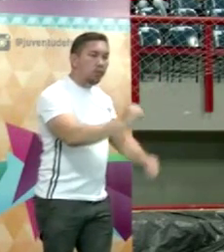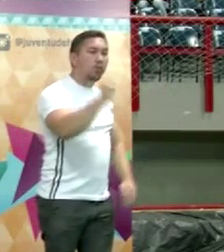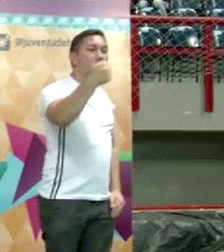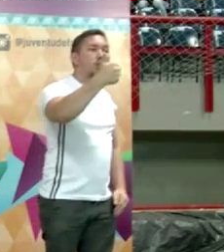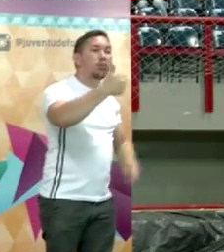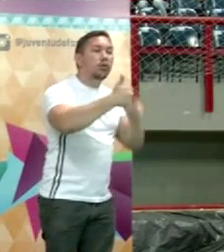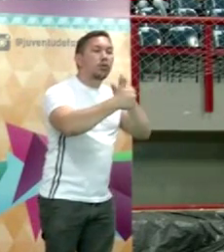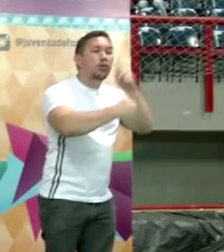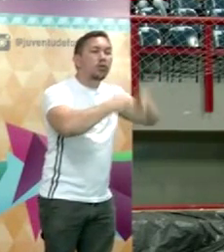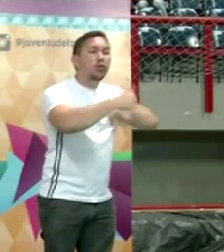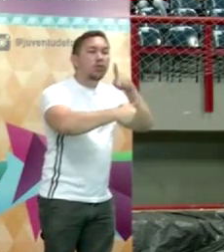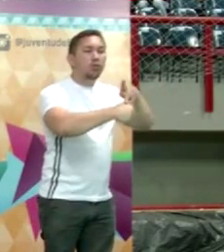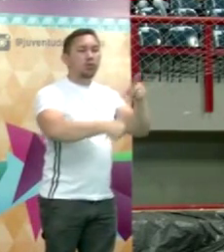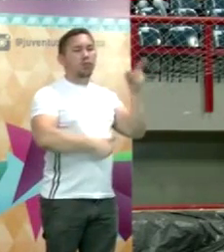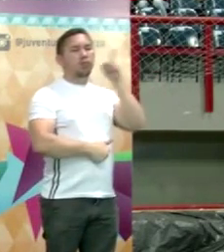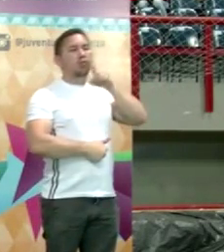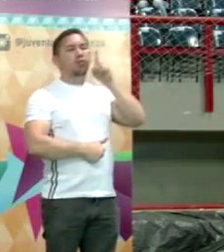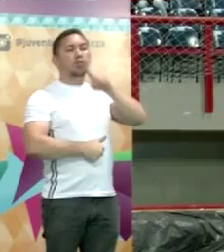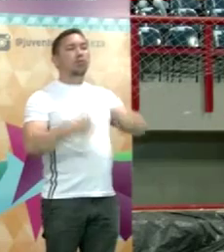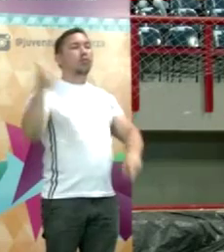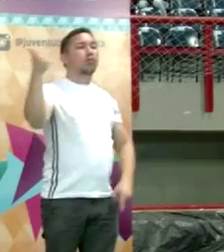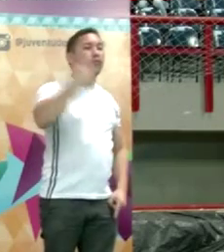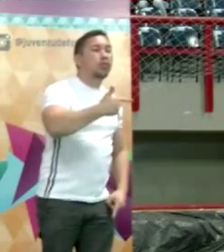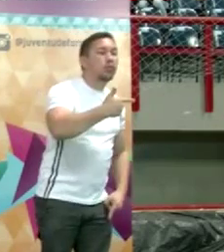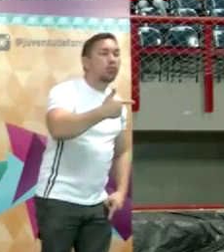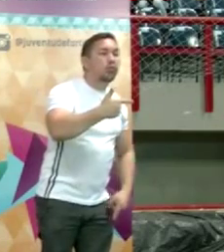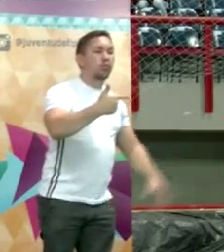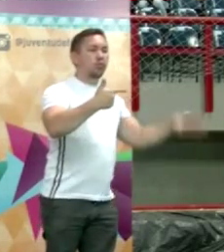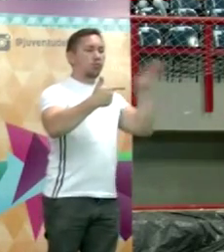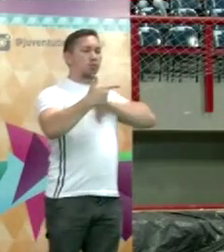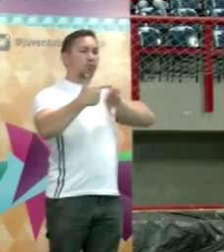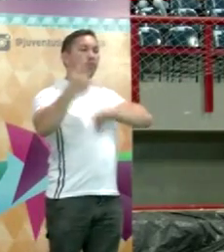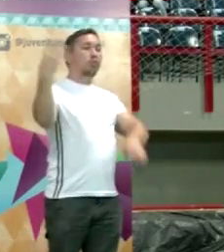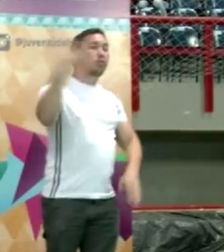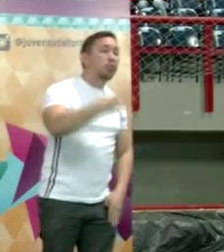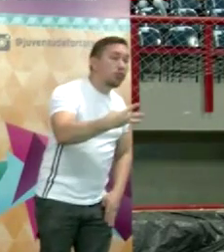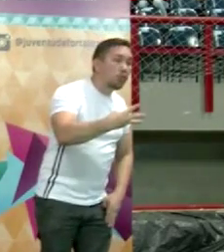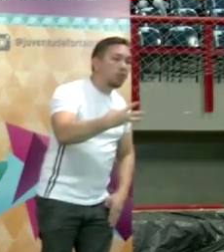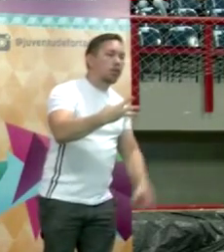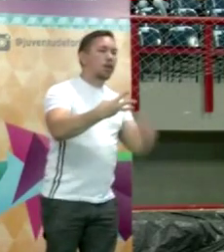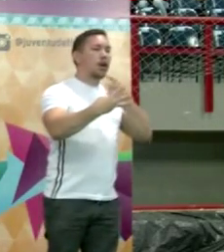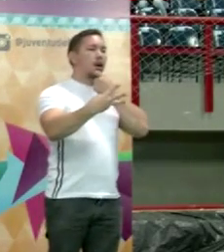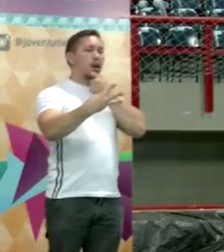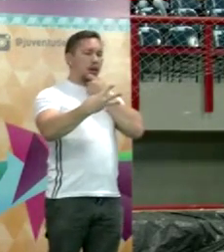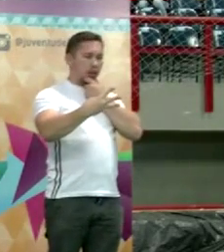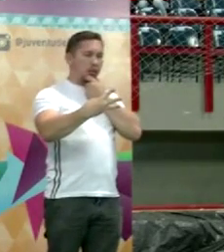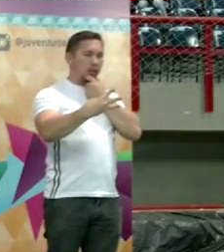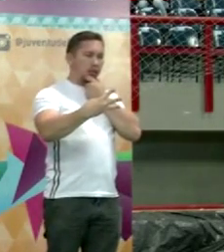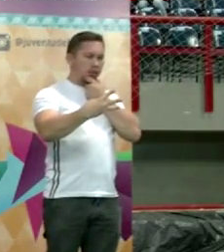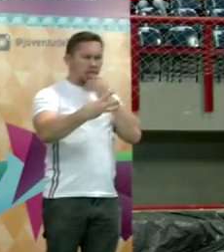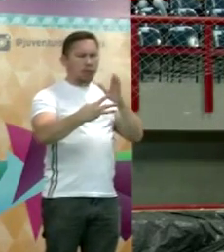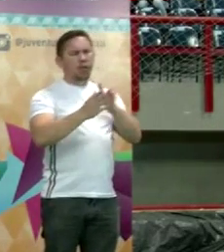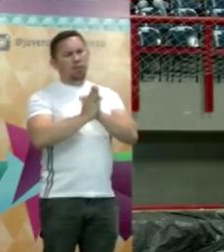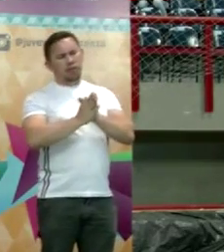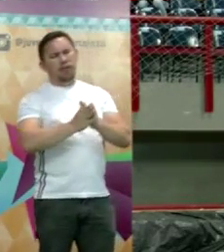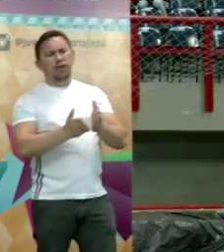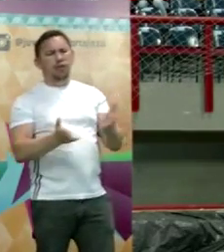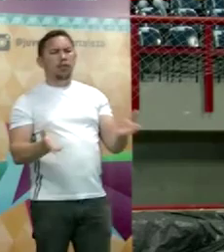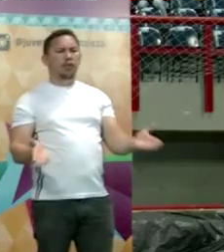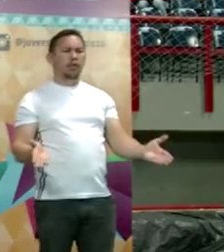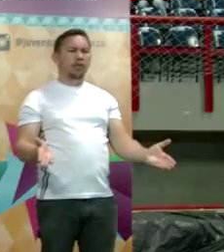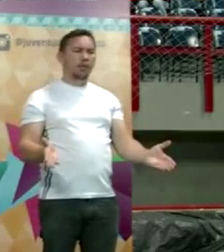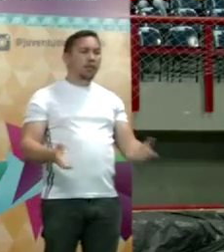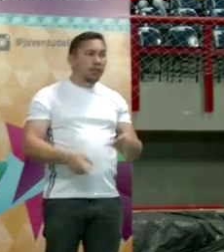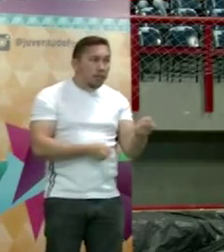reconheceram: Estados Unidos, Portugal e Inglaterra. Agora, por favor,